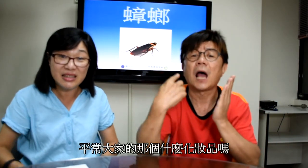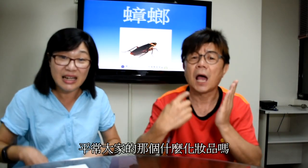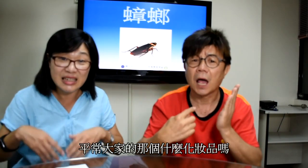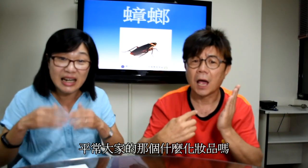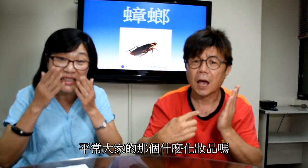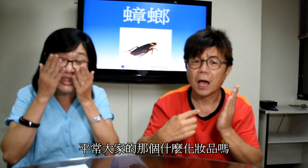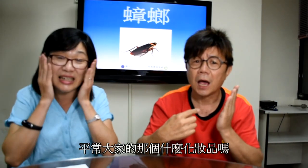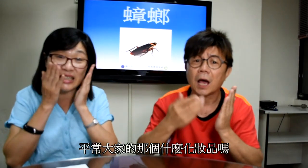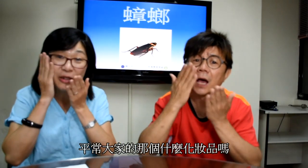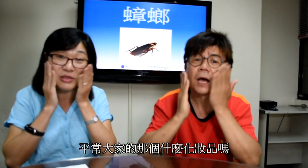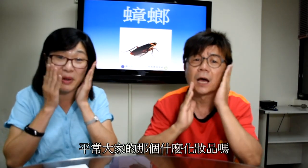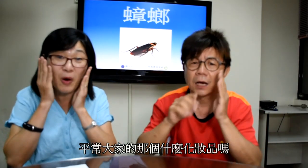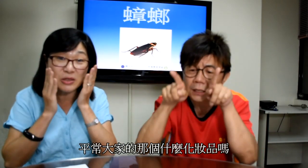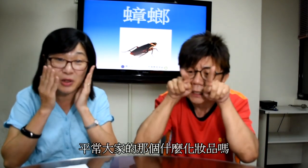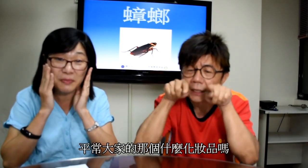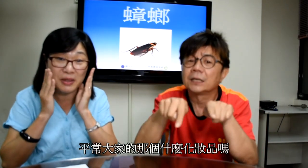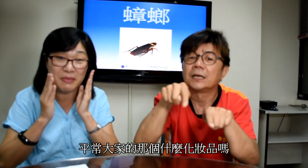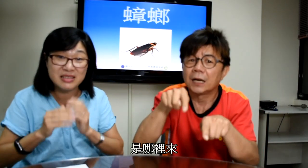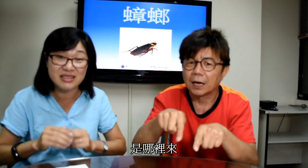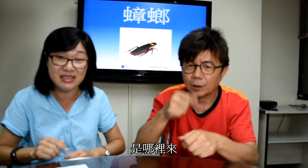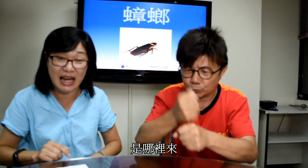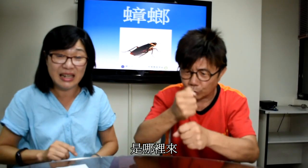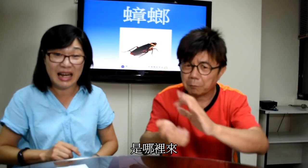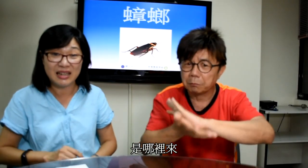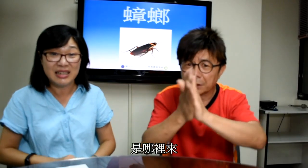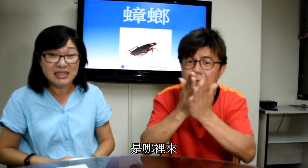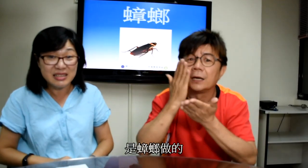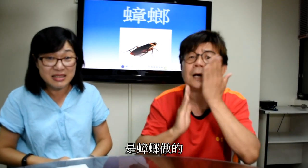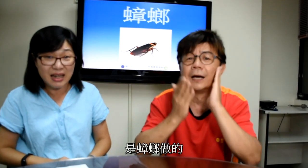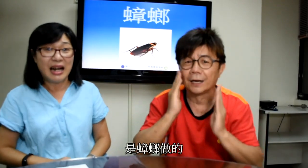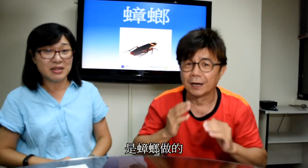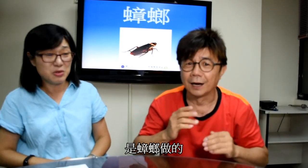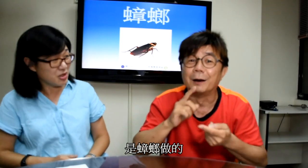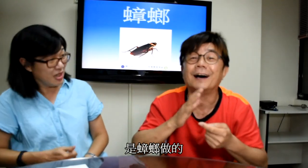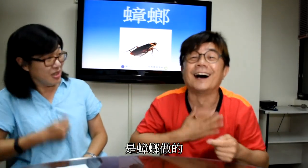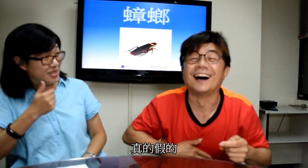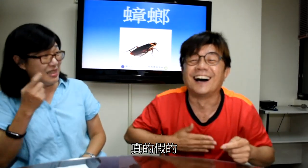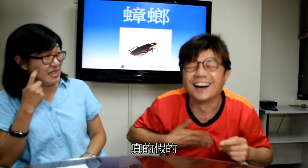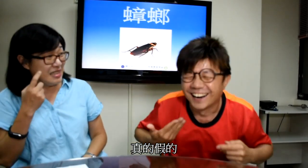家的那个什么化妆品吗？是哪里来？是蟑螂做的？真的假的？